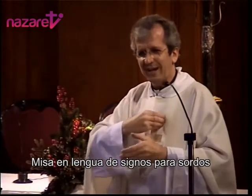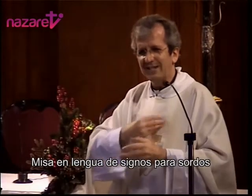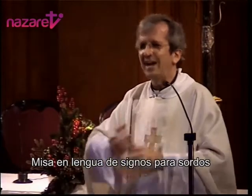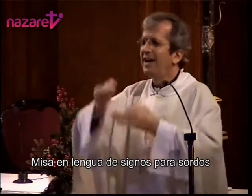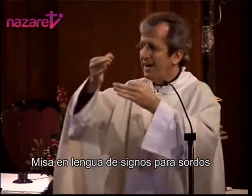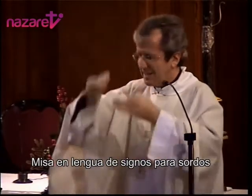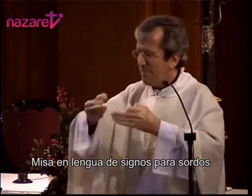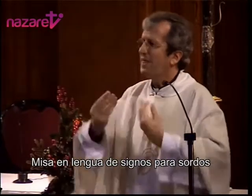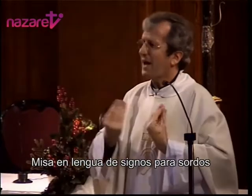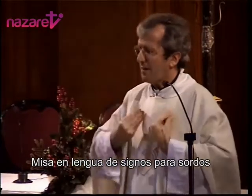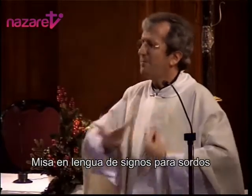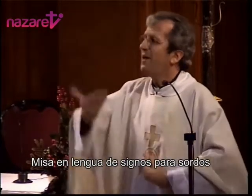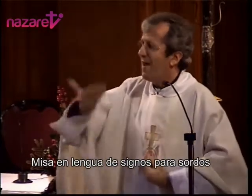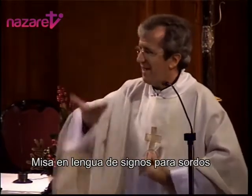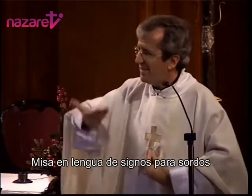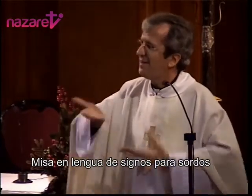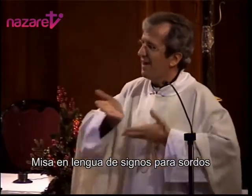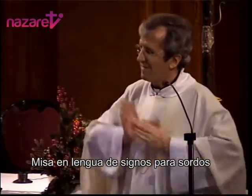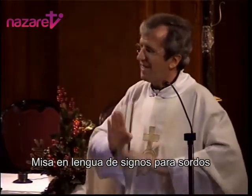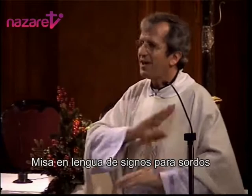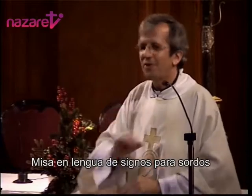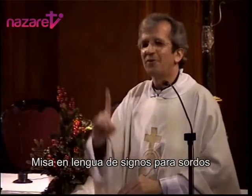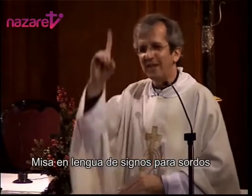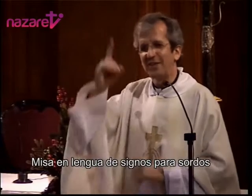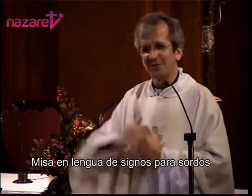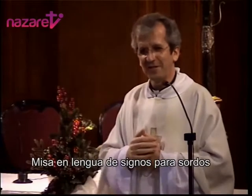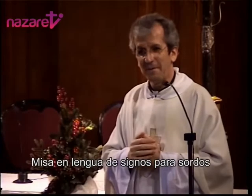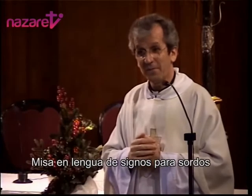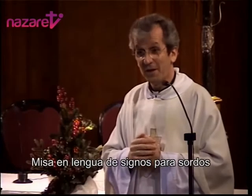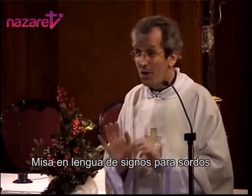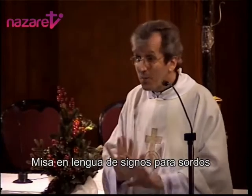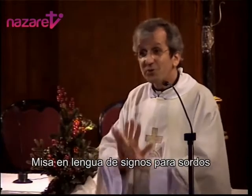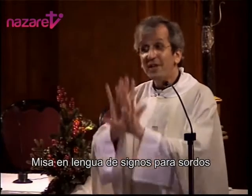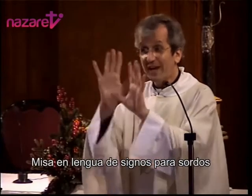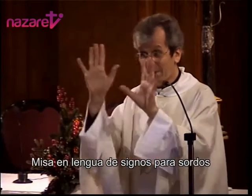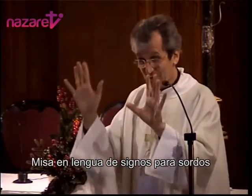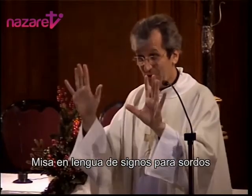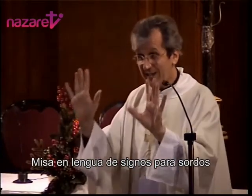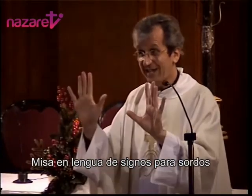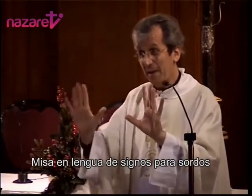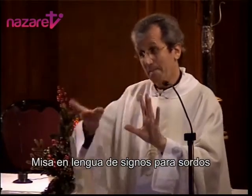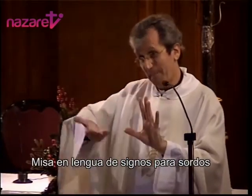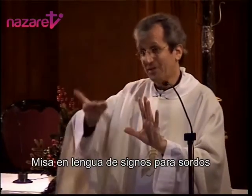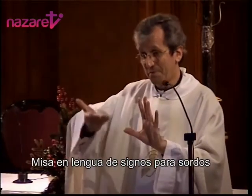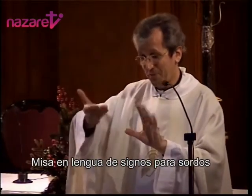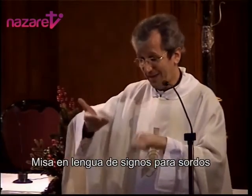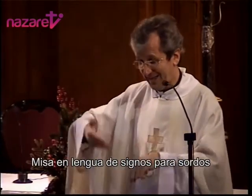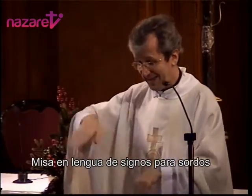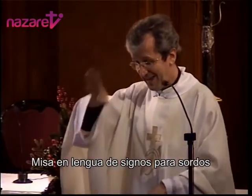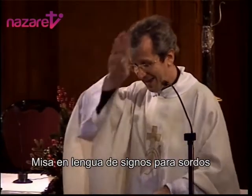Iglesia, es empezar a vivir la dignidad de hijo de Dios. Pues yo diría que con solo ese paso importante, el